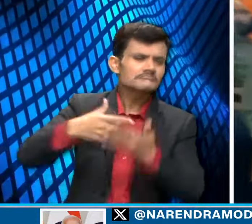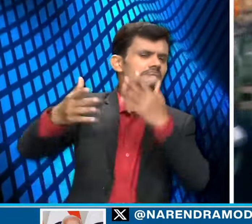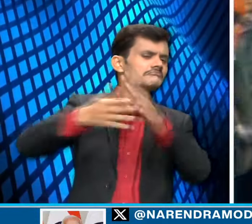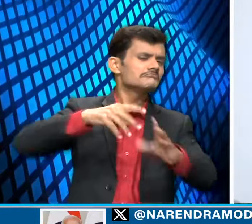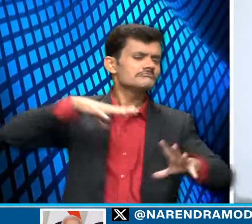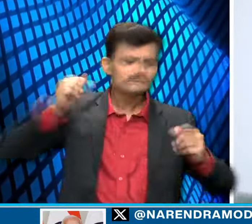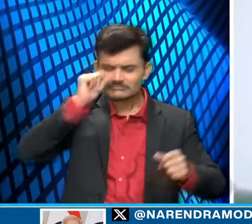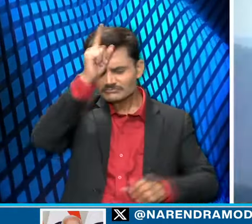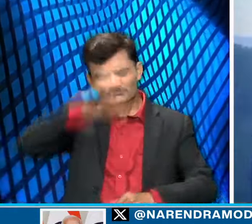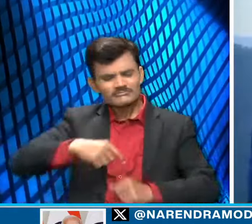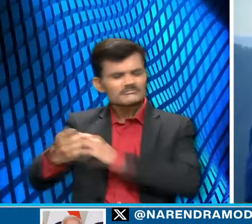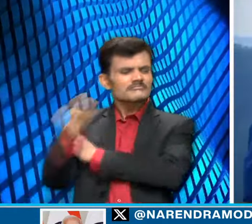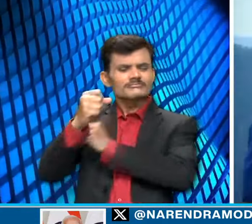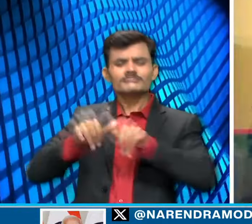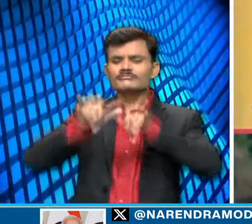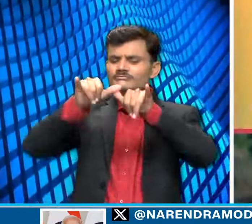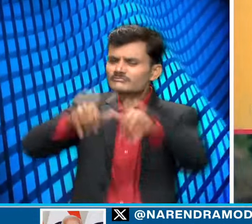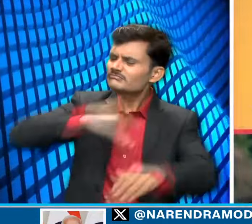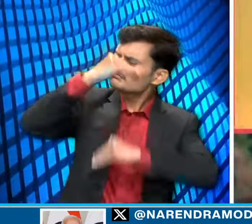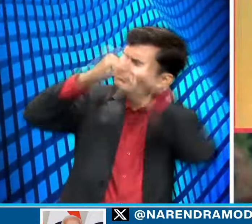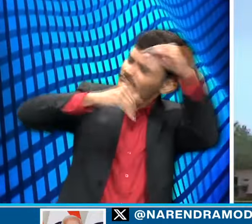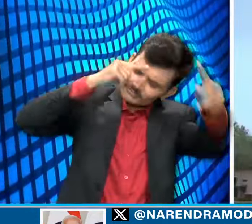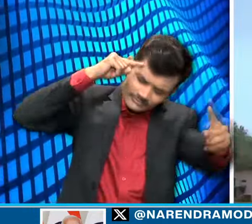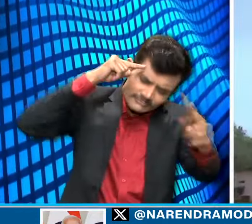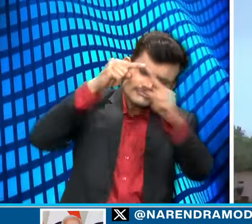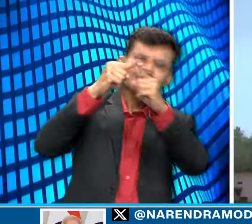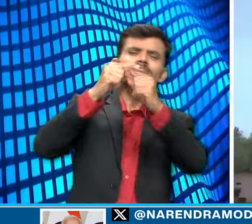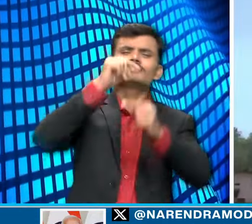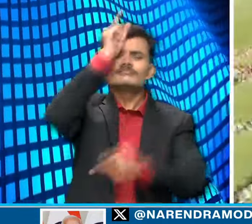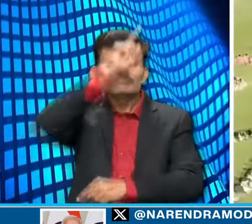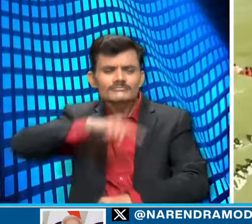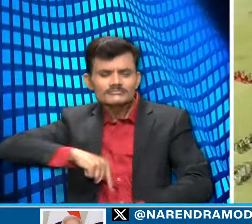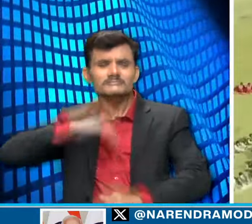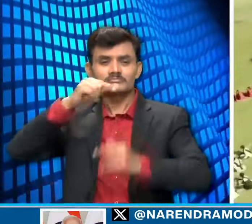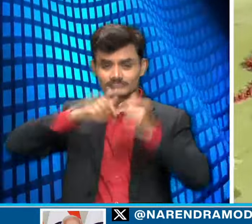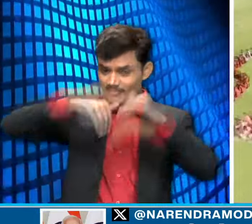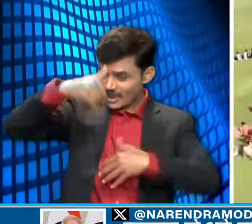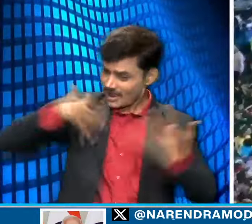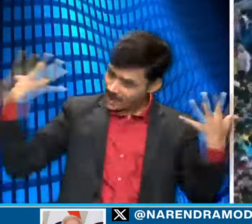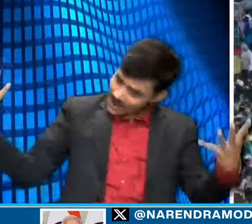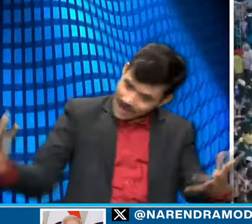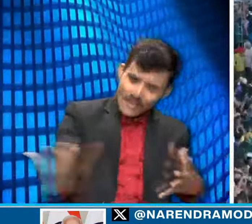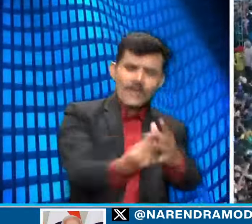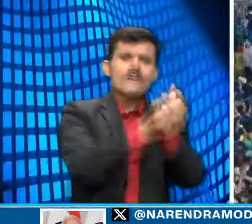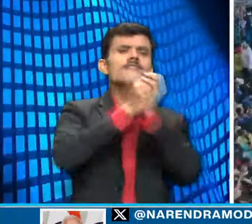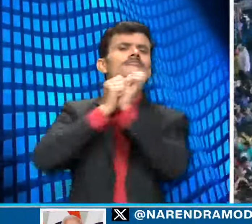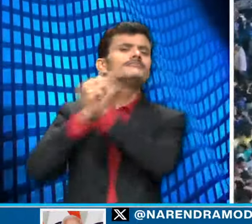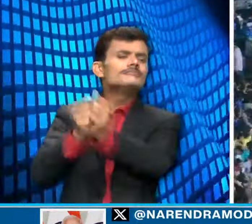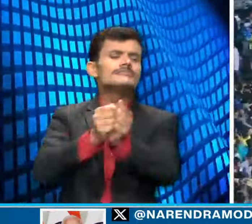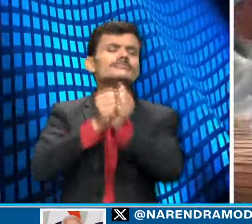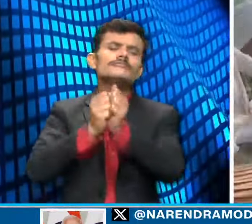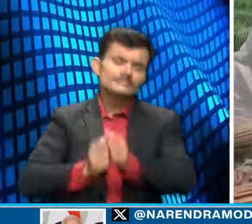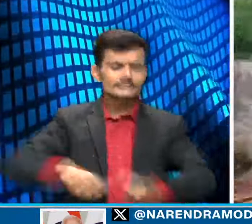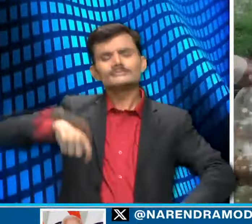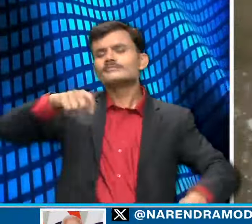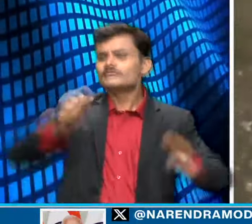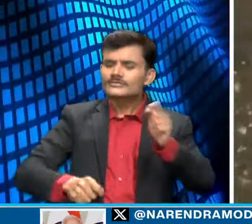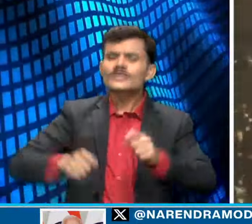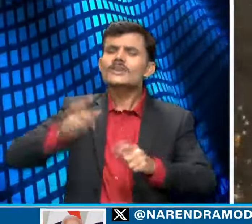موسیقی ہم بھارت گا کے بھی جاتا ہم بھارت کے مت داتا ہے